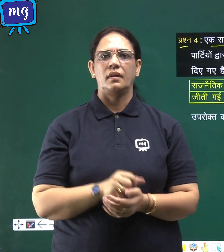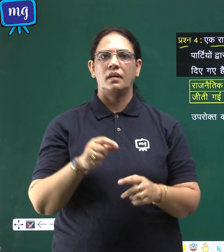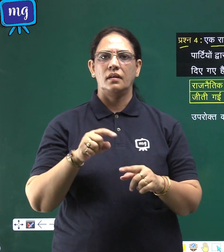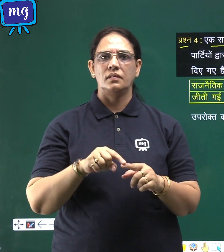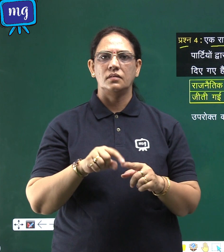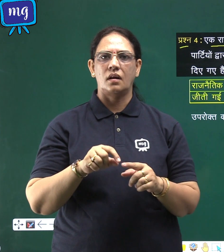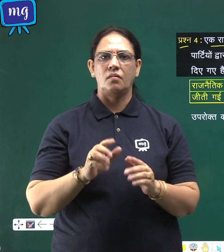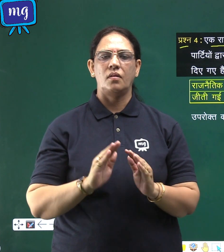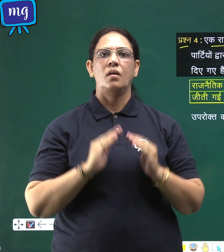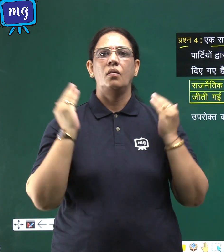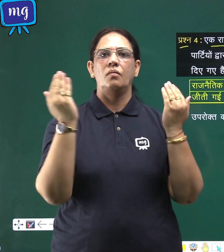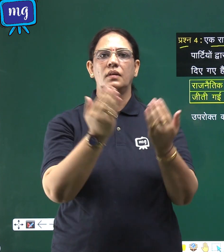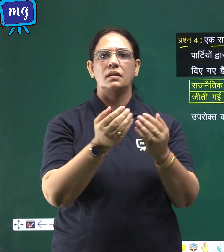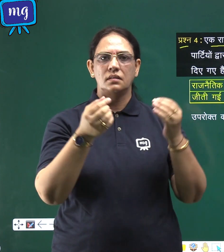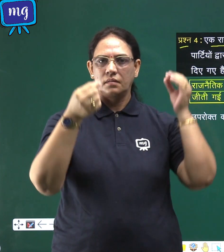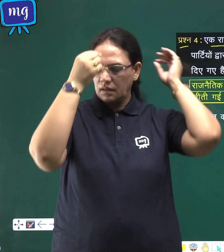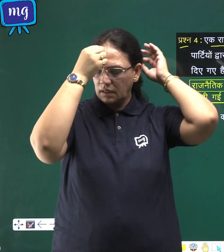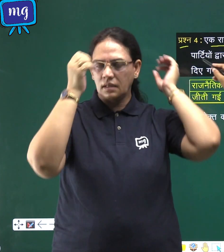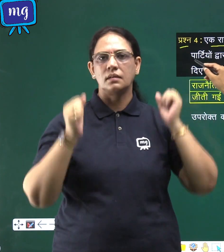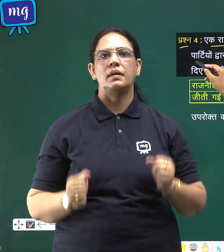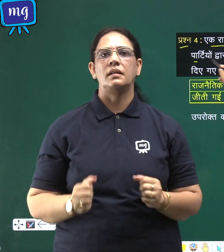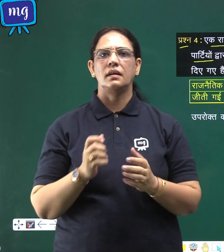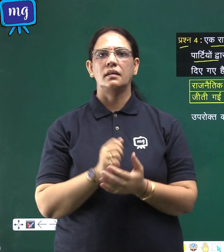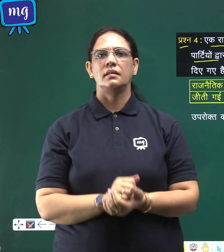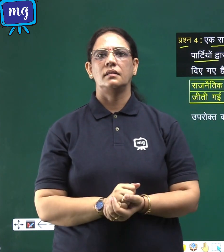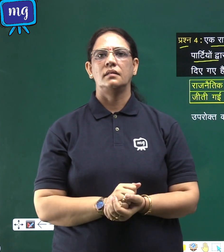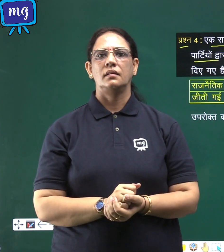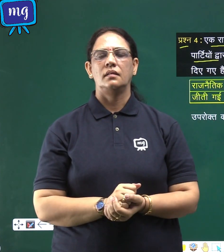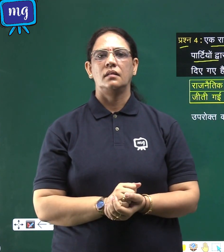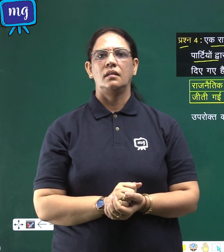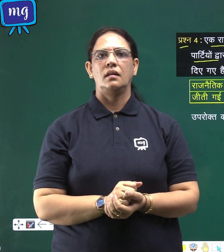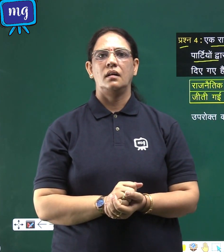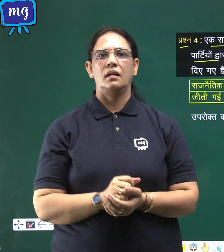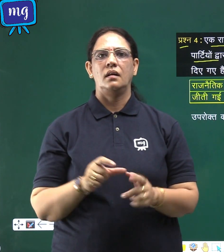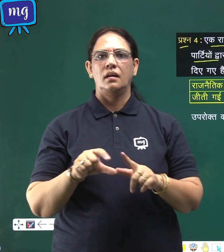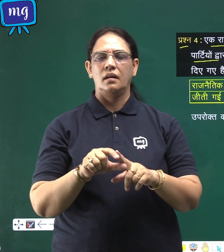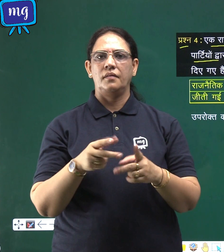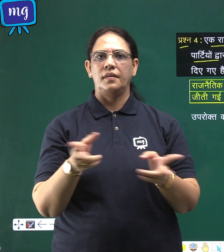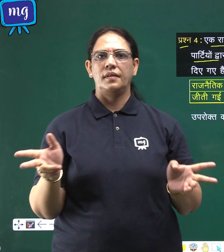चुनाव में विविन पाइट योदारा